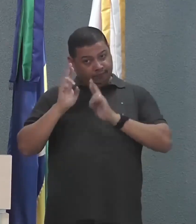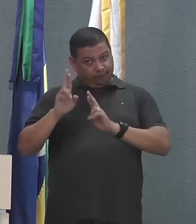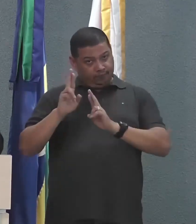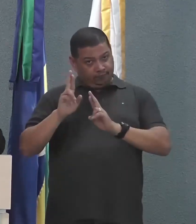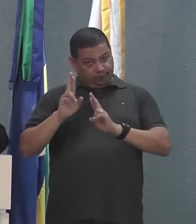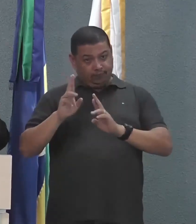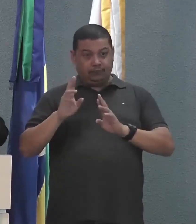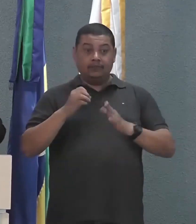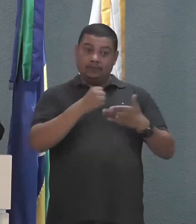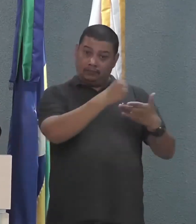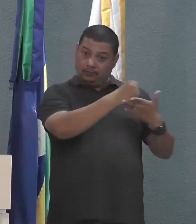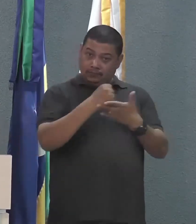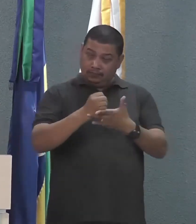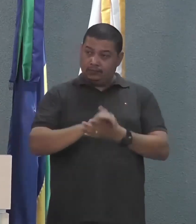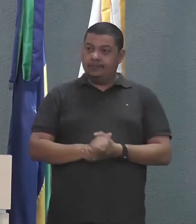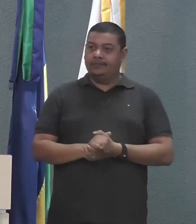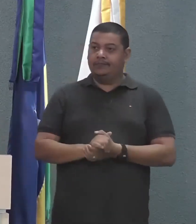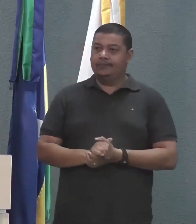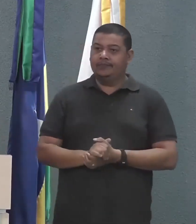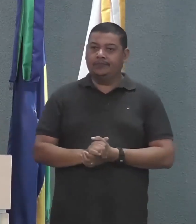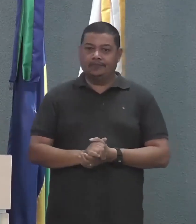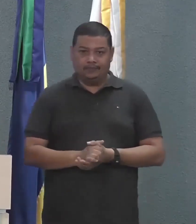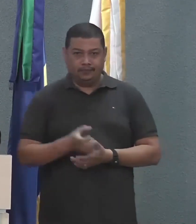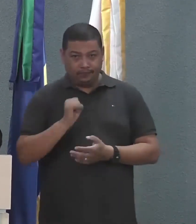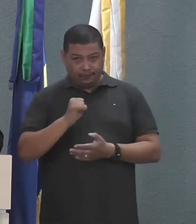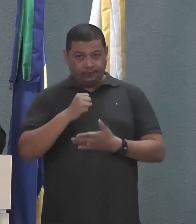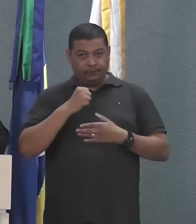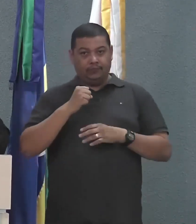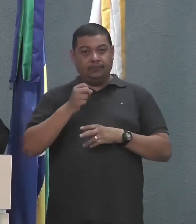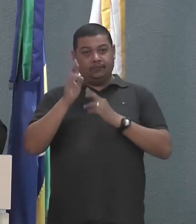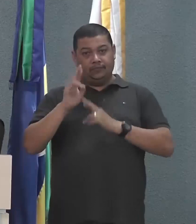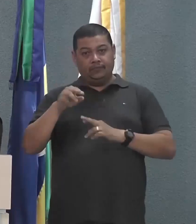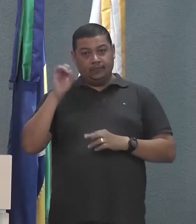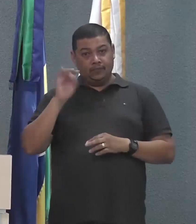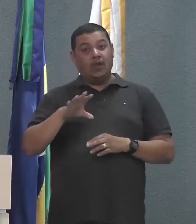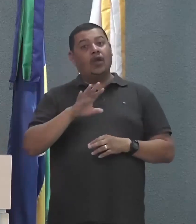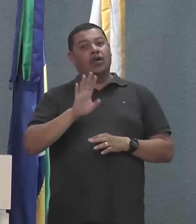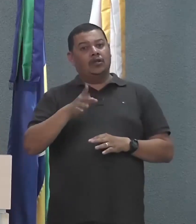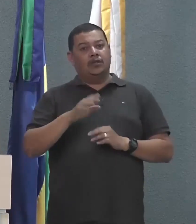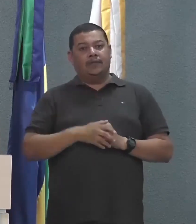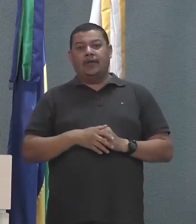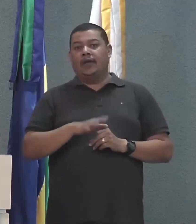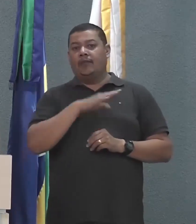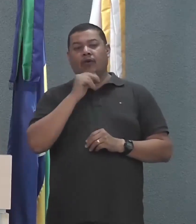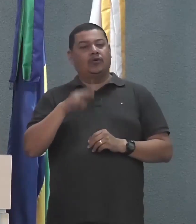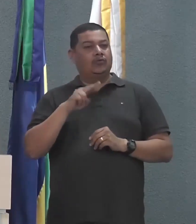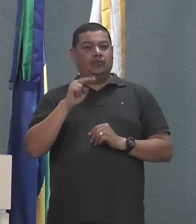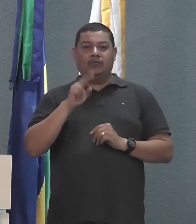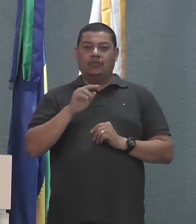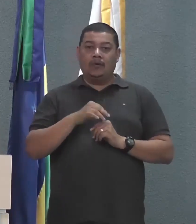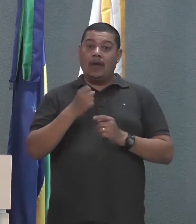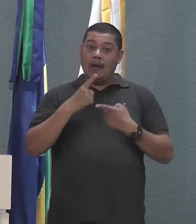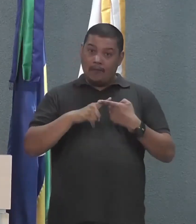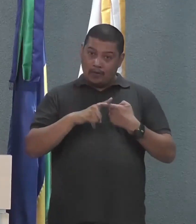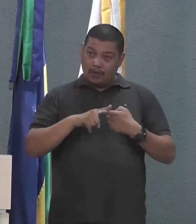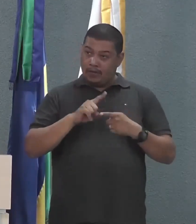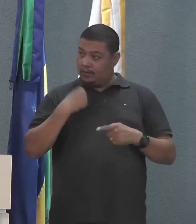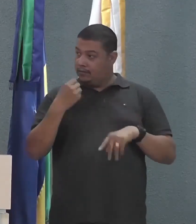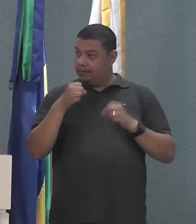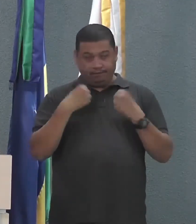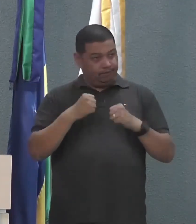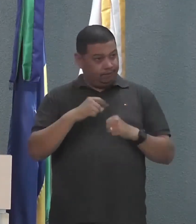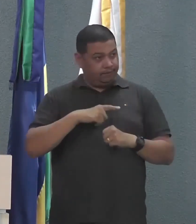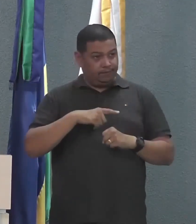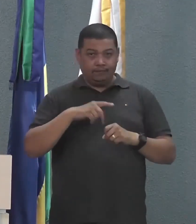esperança, ela não morre, né? Porque se a esperança fosse a última que morresse, ela já tinha morrido também. Ela não morre, porque a gente precisa